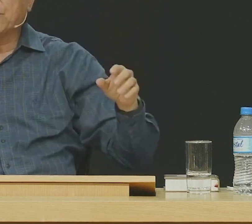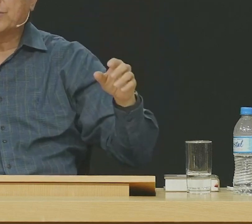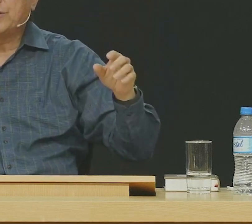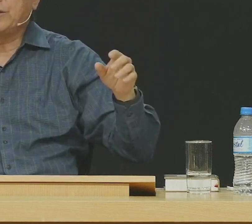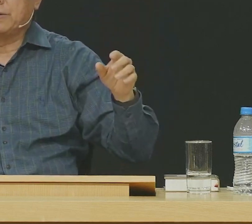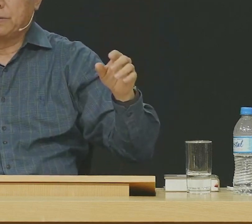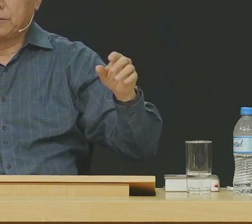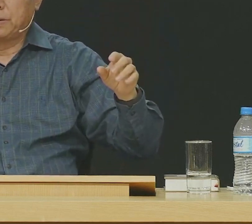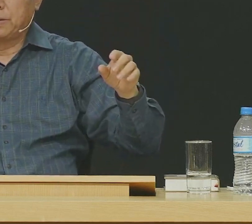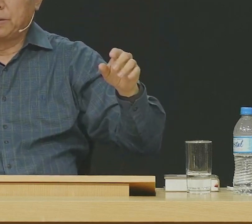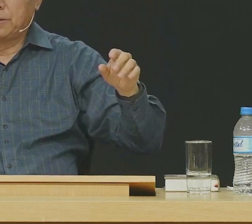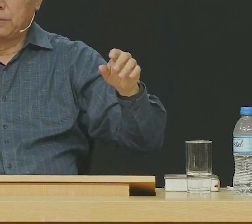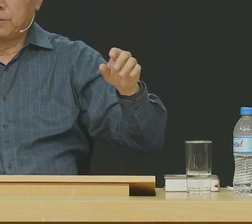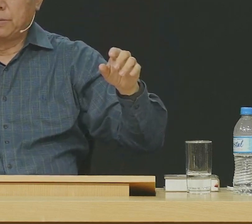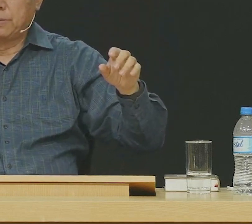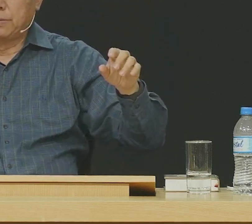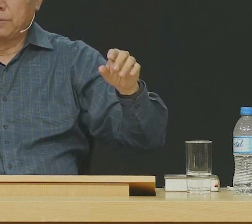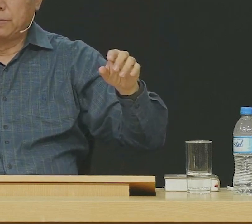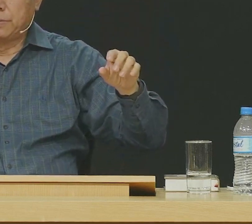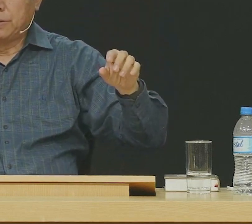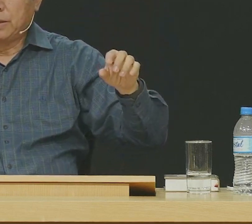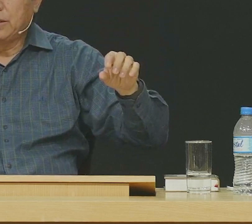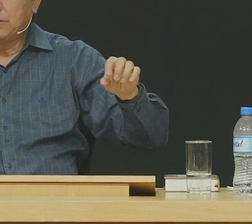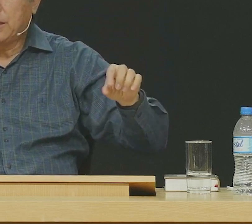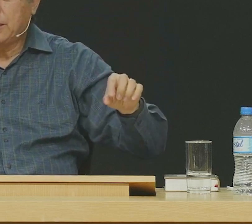E se você